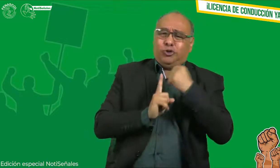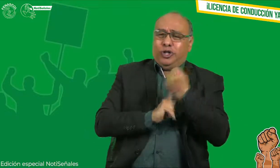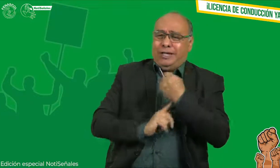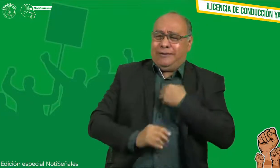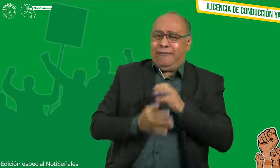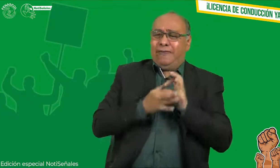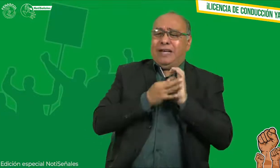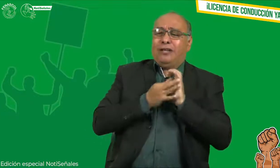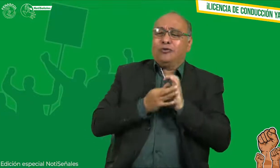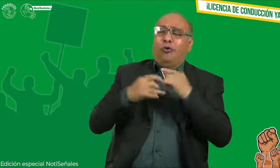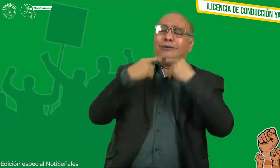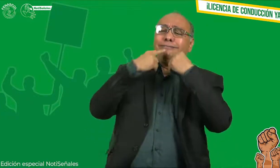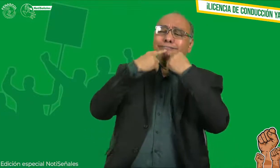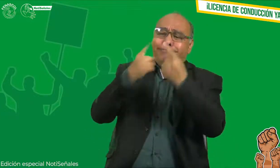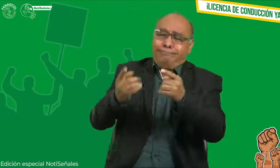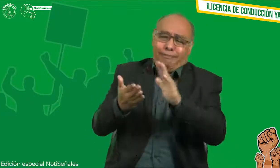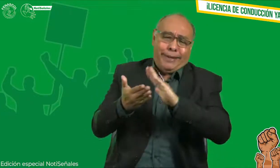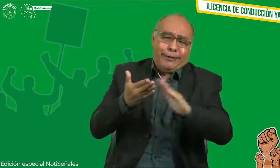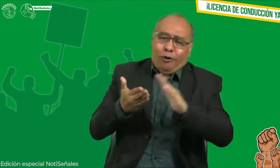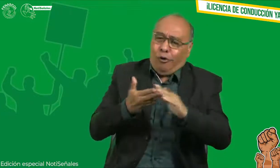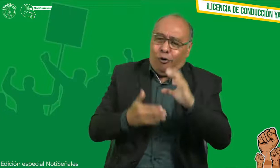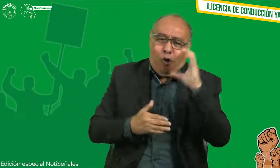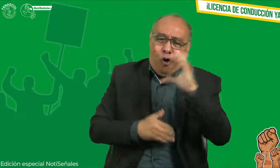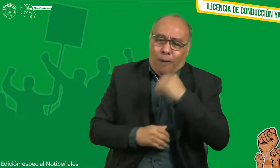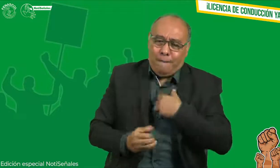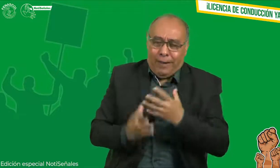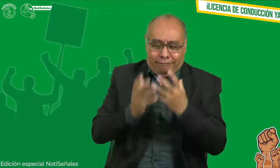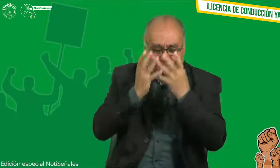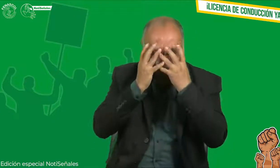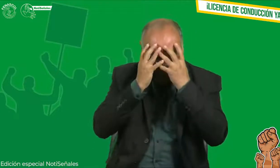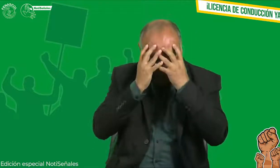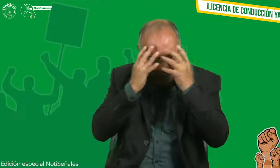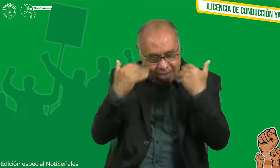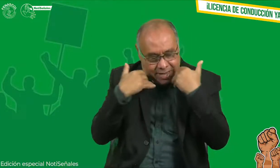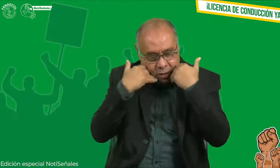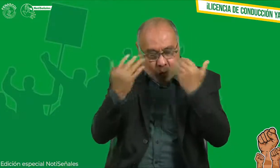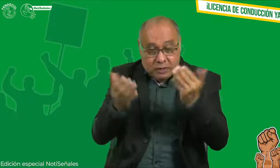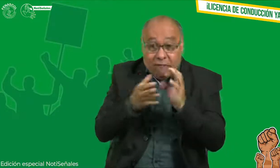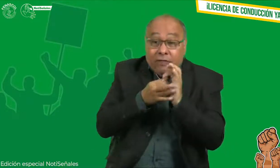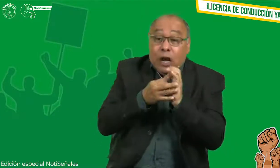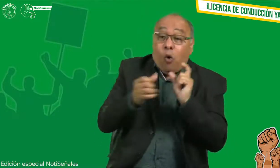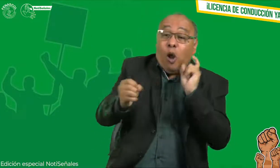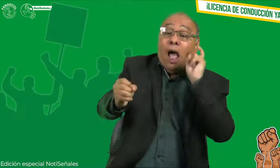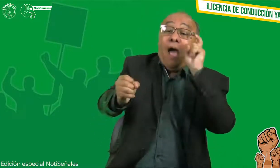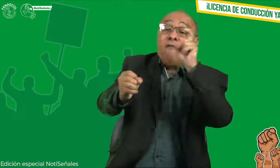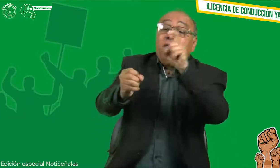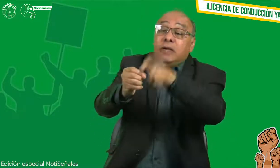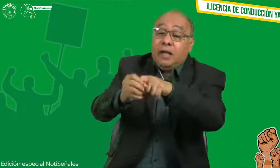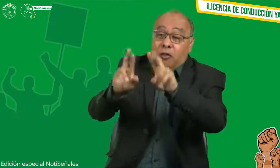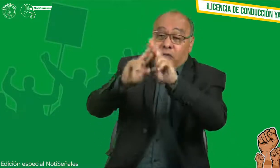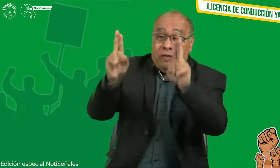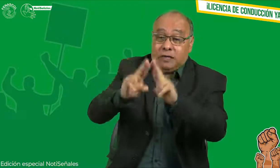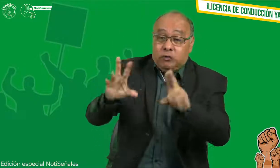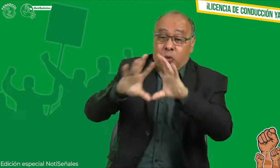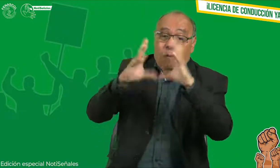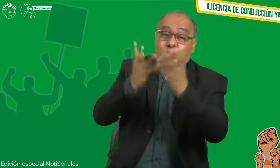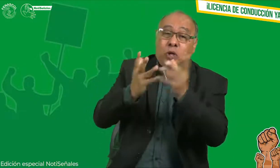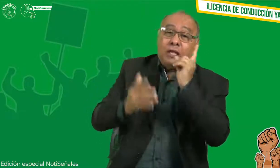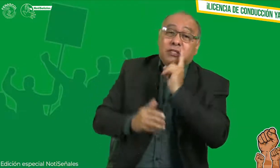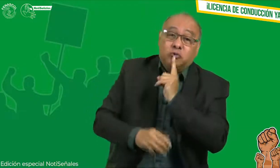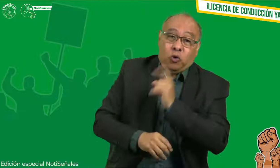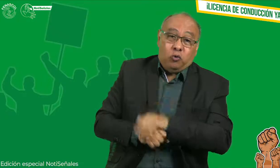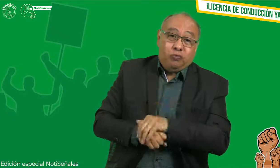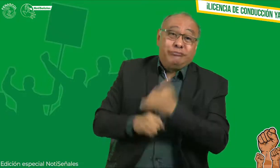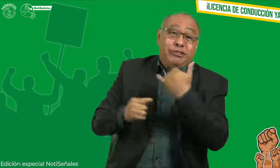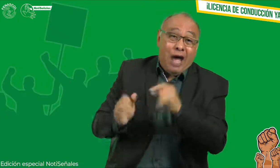gobierno colombiano en frente a esto no ha sido pionero. Nosotros como sociedad civil lo decimos, nos da vergüenza